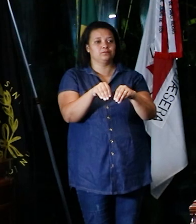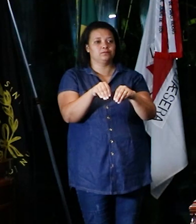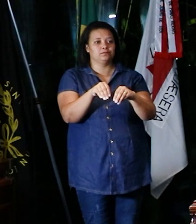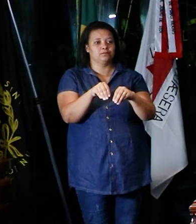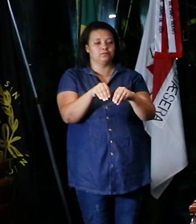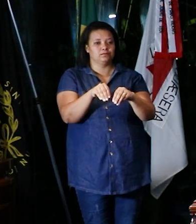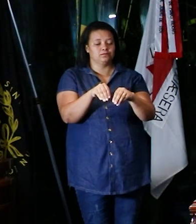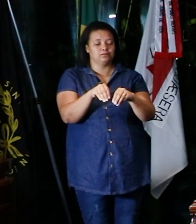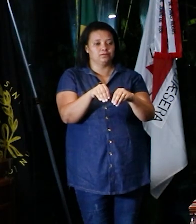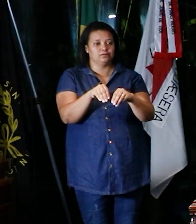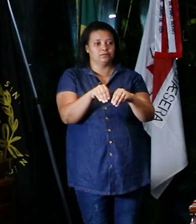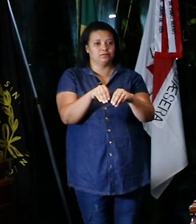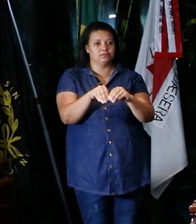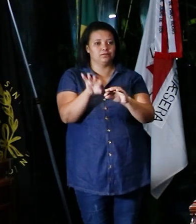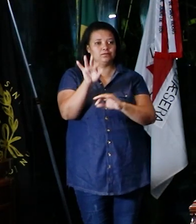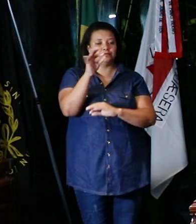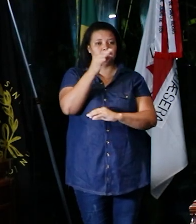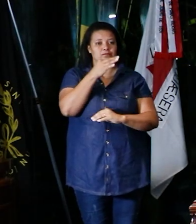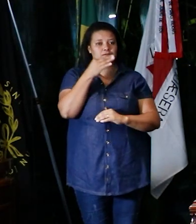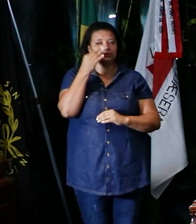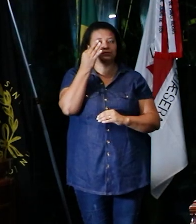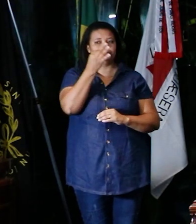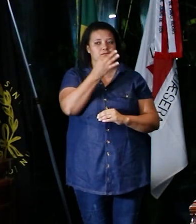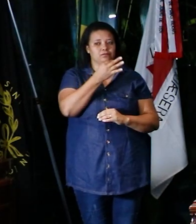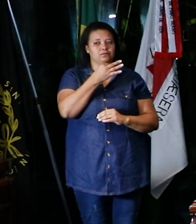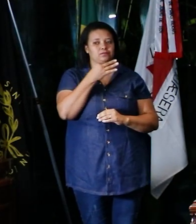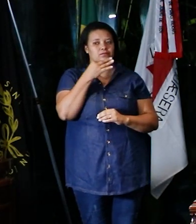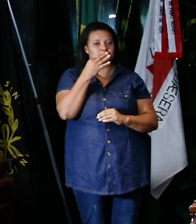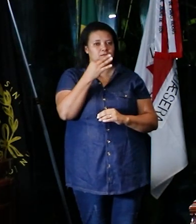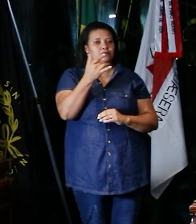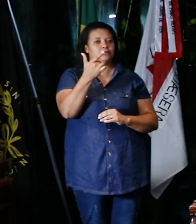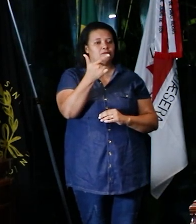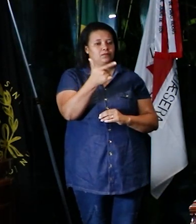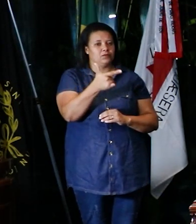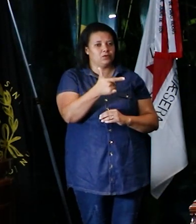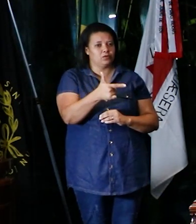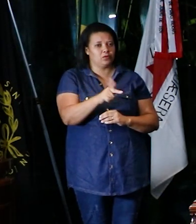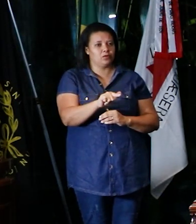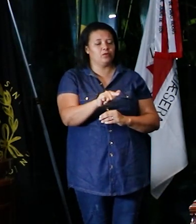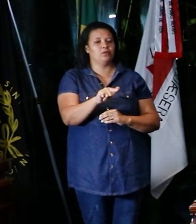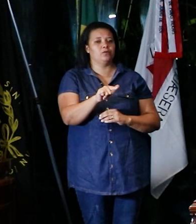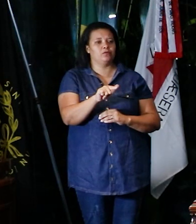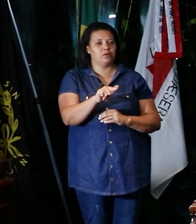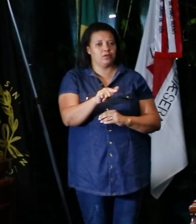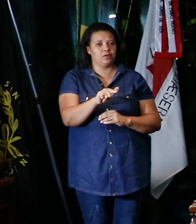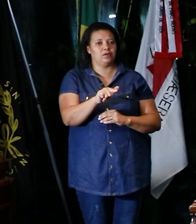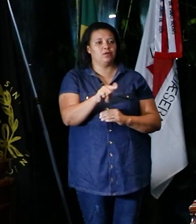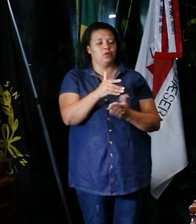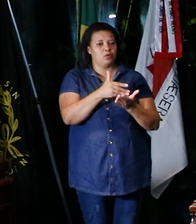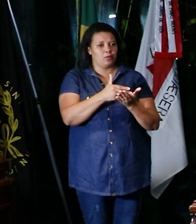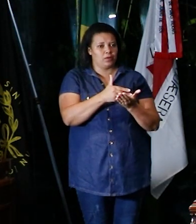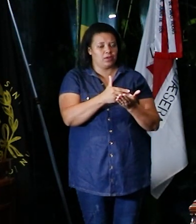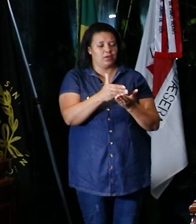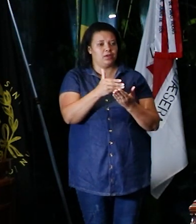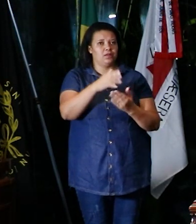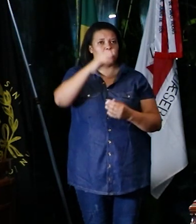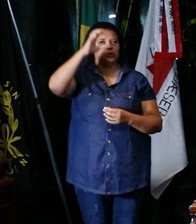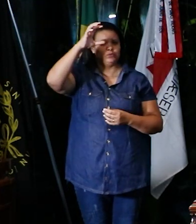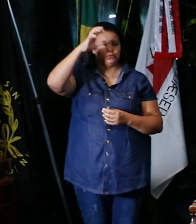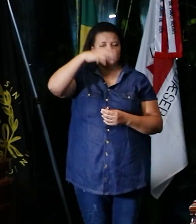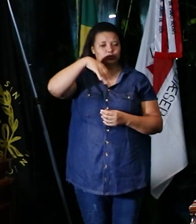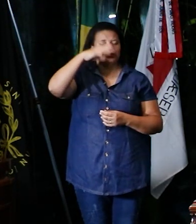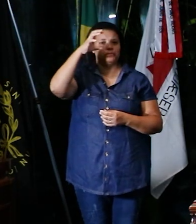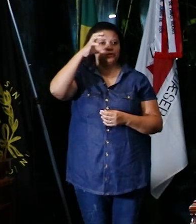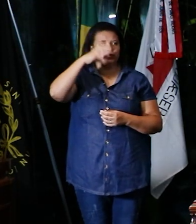entoam sua música. E outra vez choverá o aborrecimento de Deus. E eles